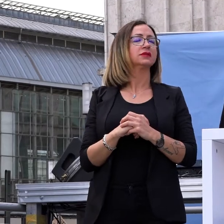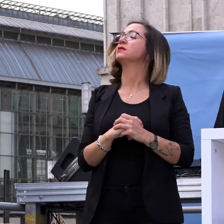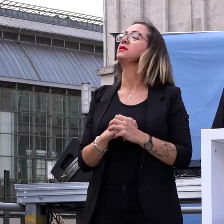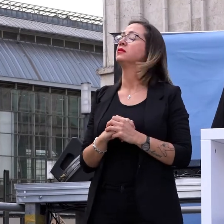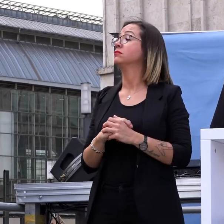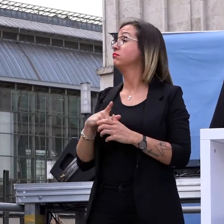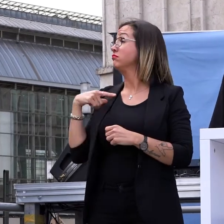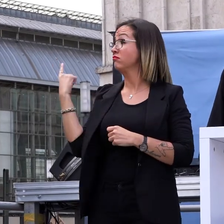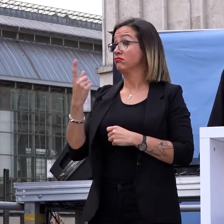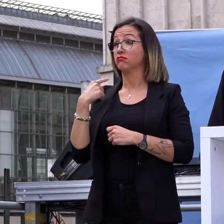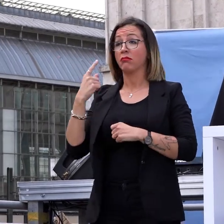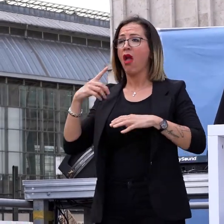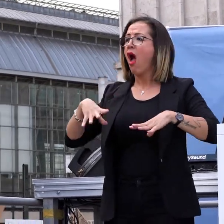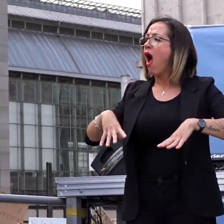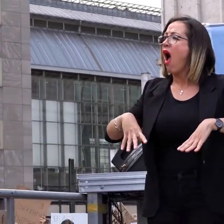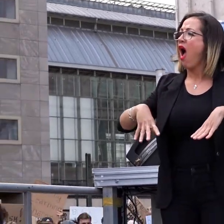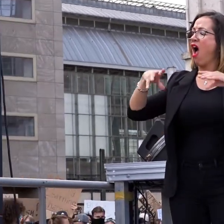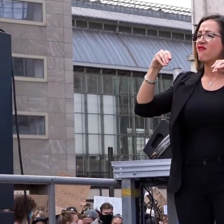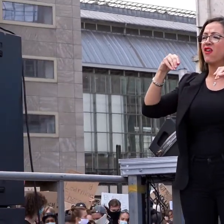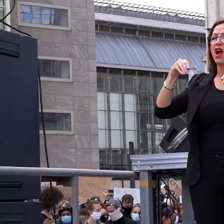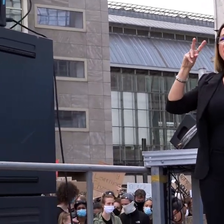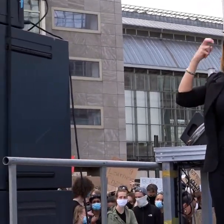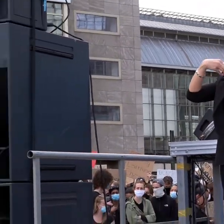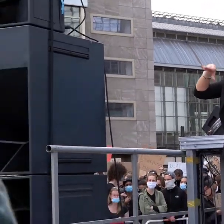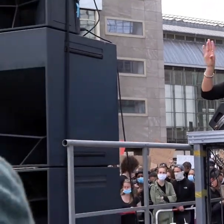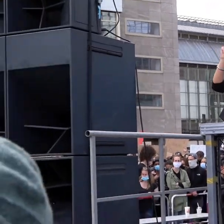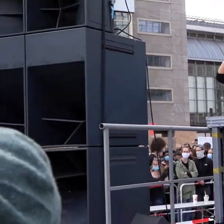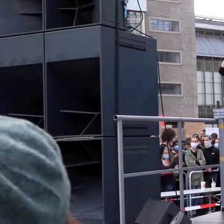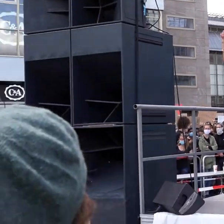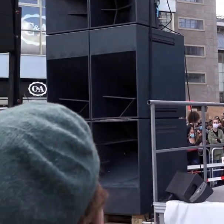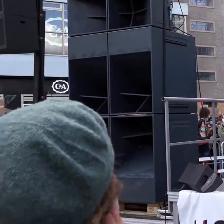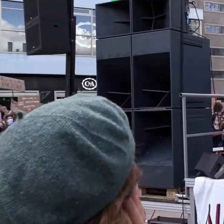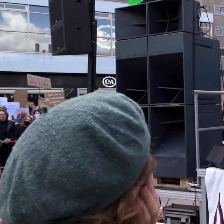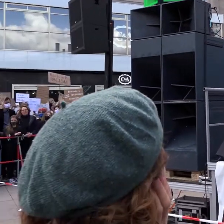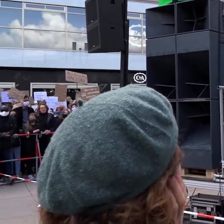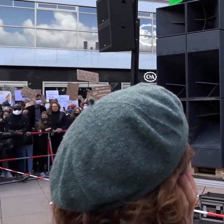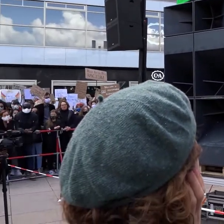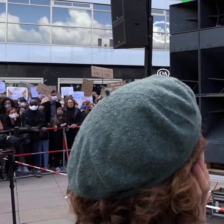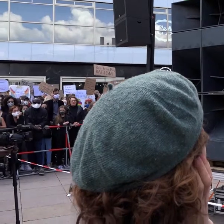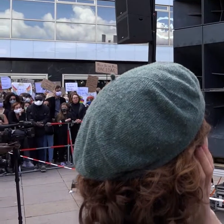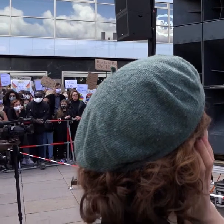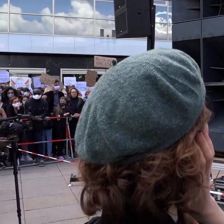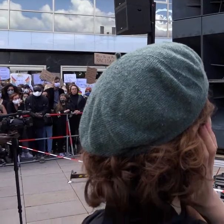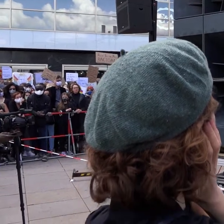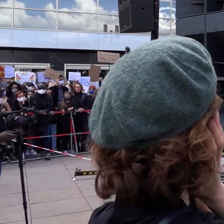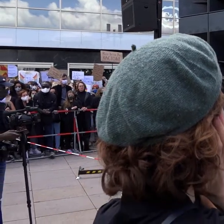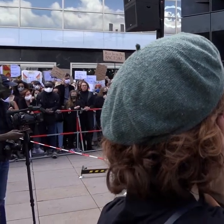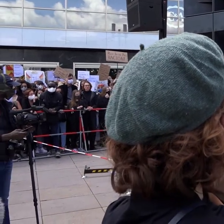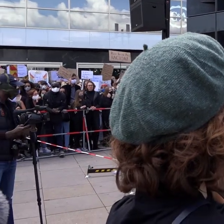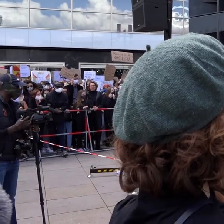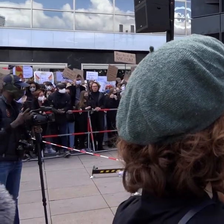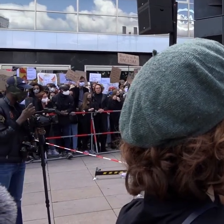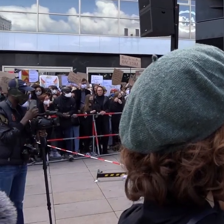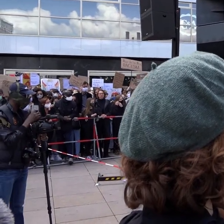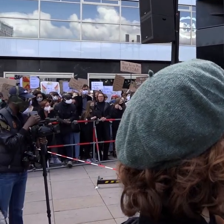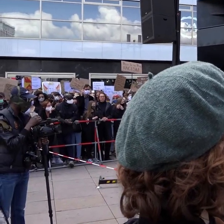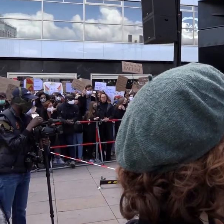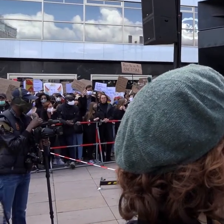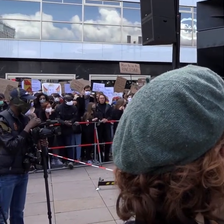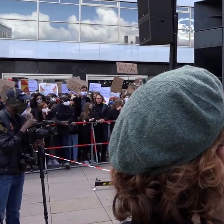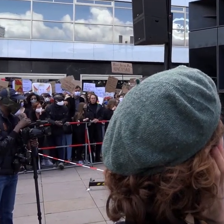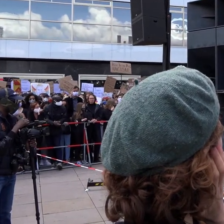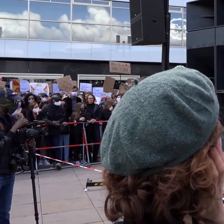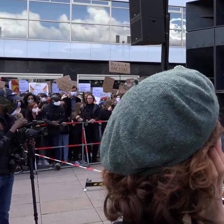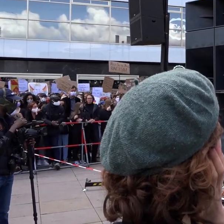Wenn wir anfangen, bewusst zuzuhören, was dein Freund oder deine Freundin wirklich bedrückt, dann werden wir in der Lage sein,